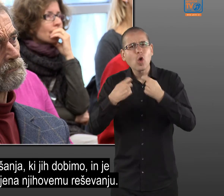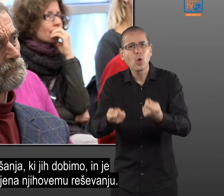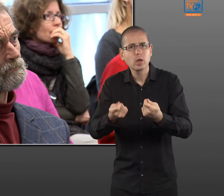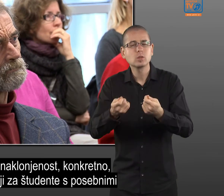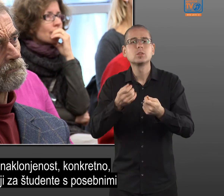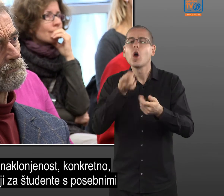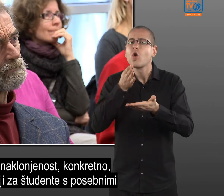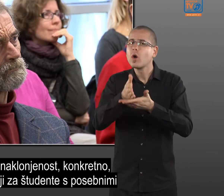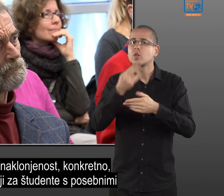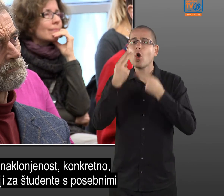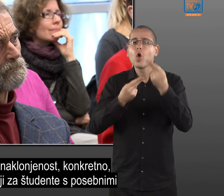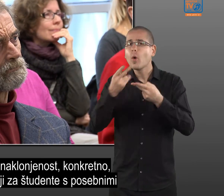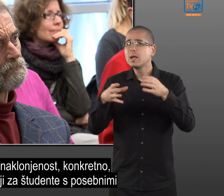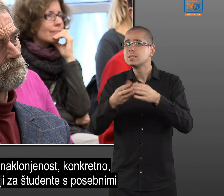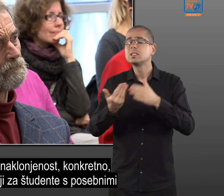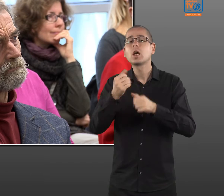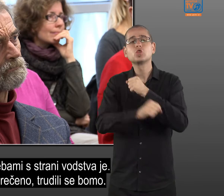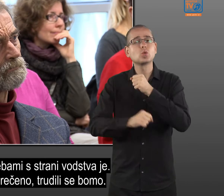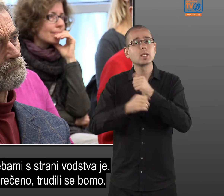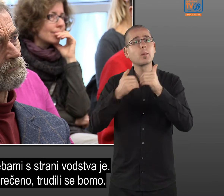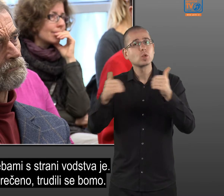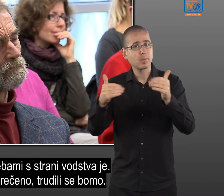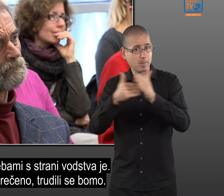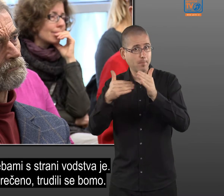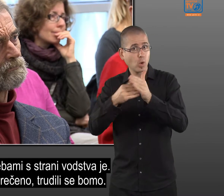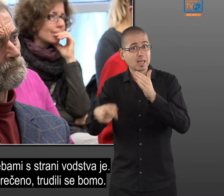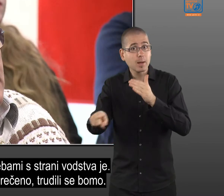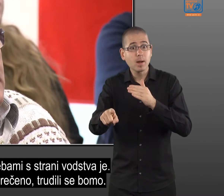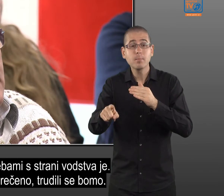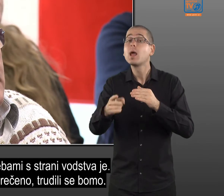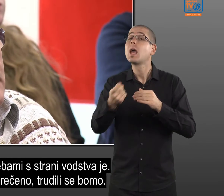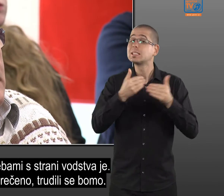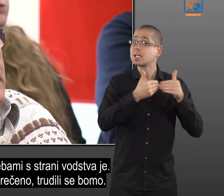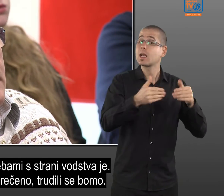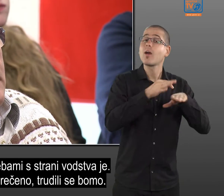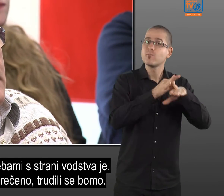konkretno komisiji za študente s posebnimi potrebami strani vodstva je in kot rečeno, trudili se bomo.